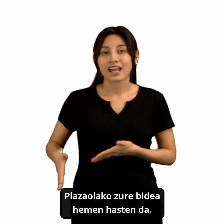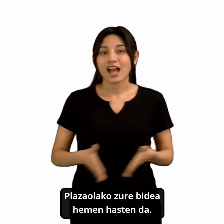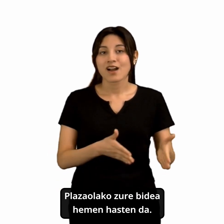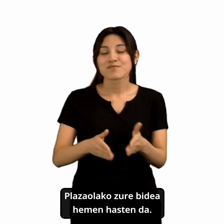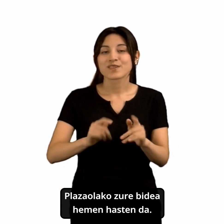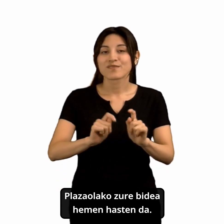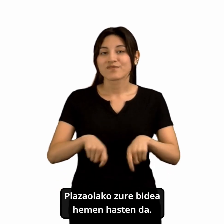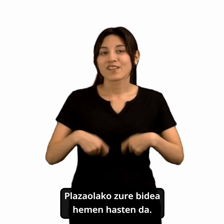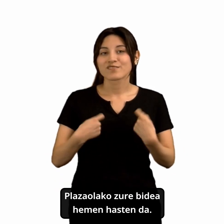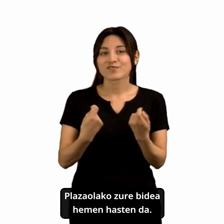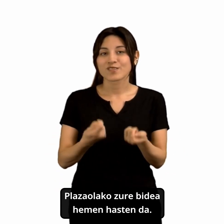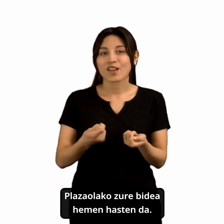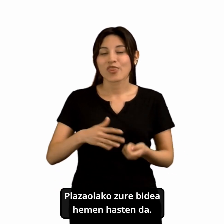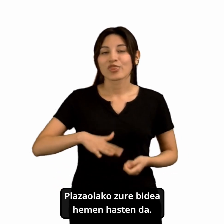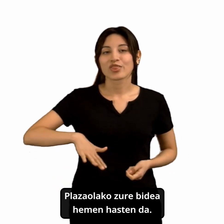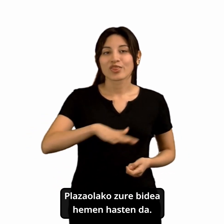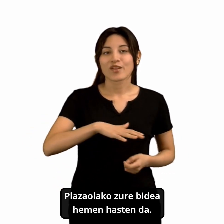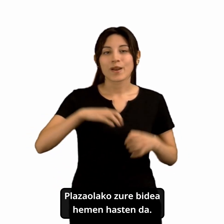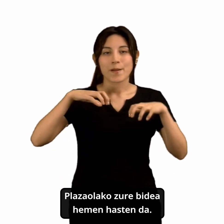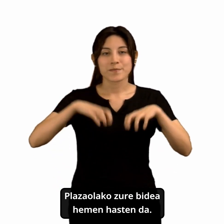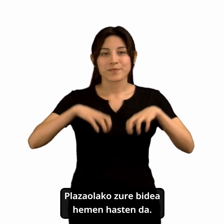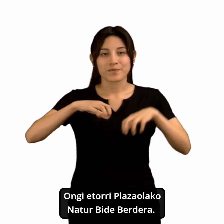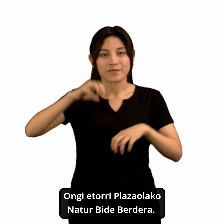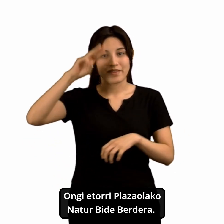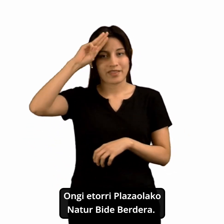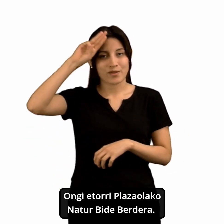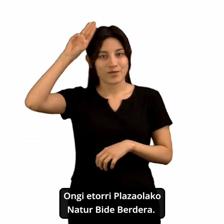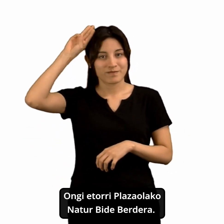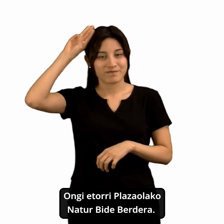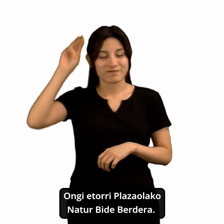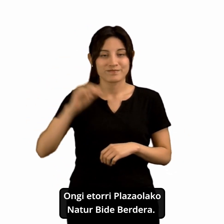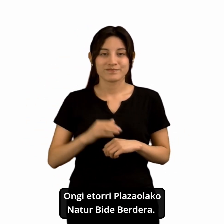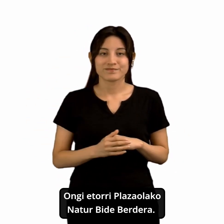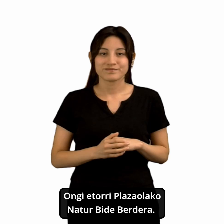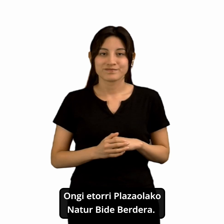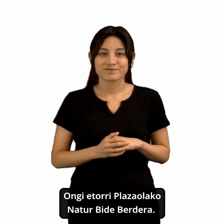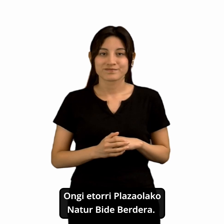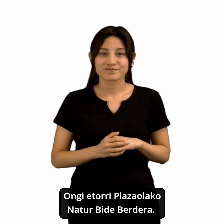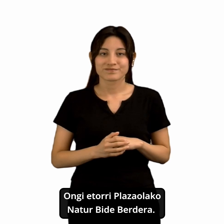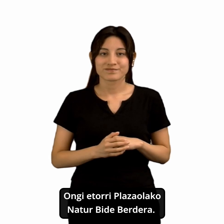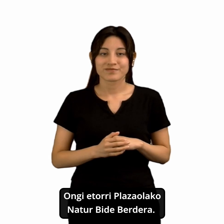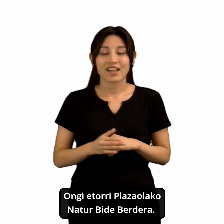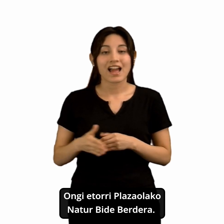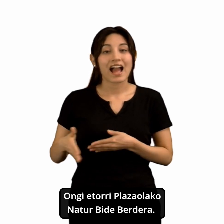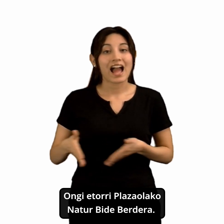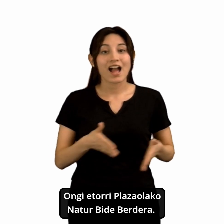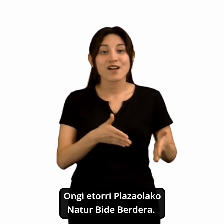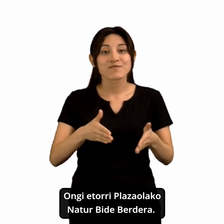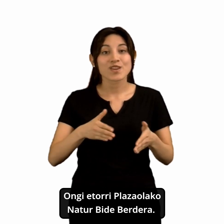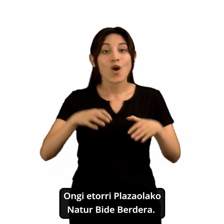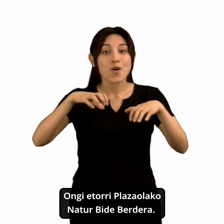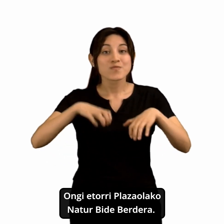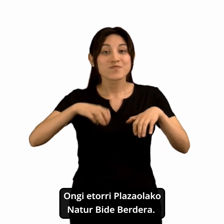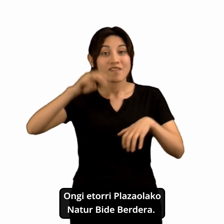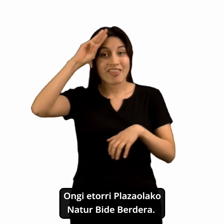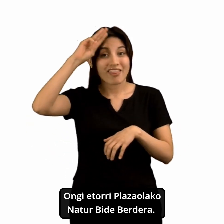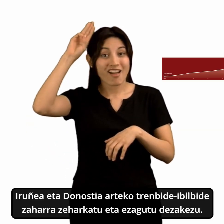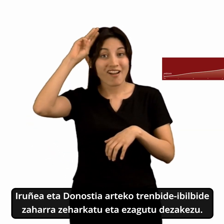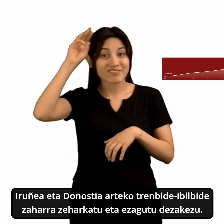Plazaolako zure bidea hemen hasten da. Ongi etorri Plazaolako natur bide berdera. Iruña